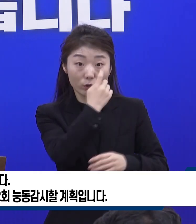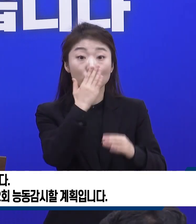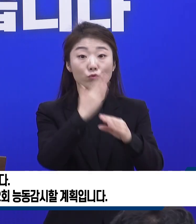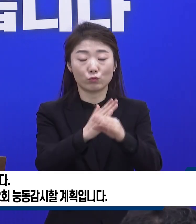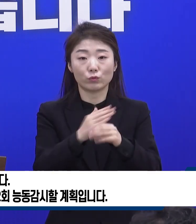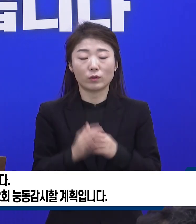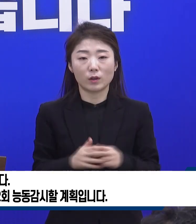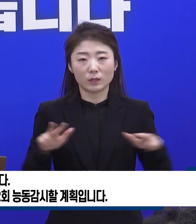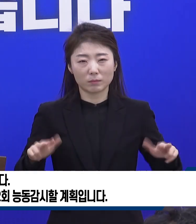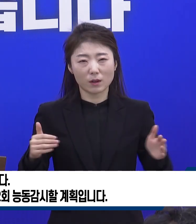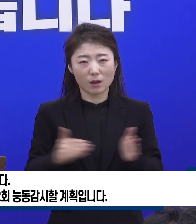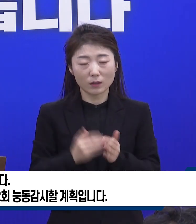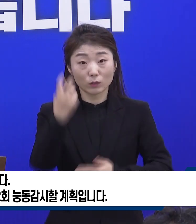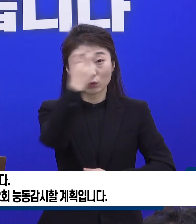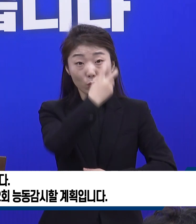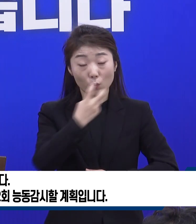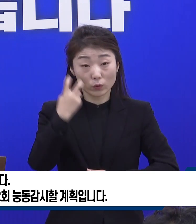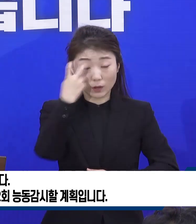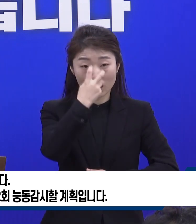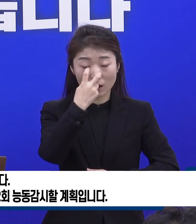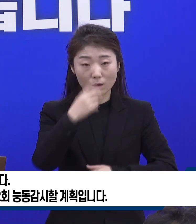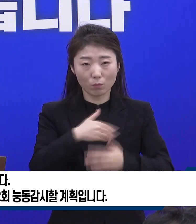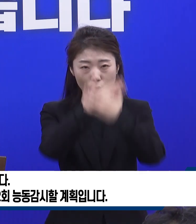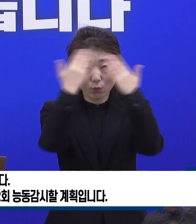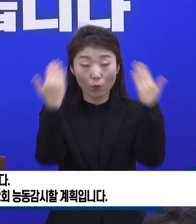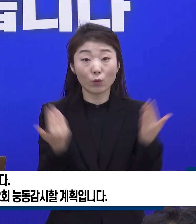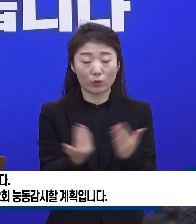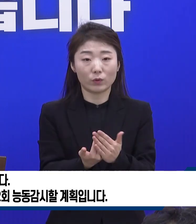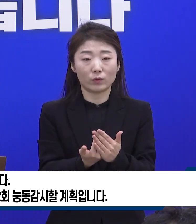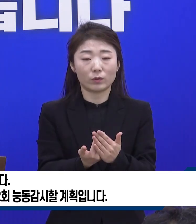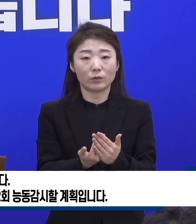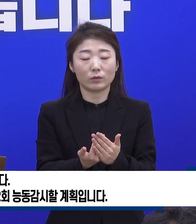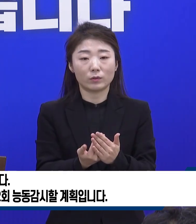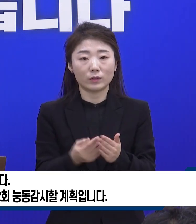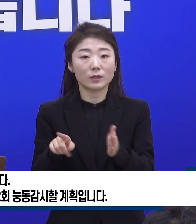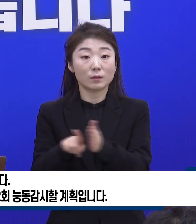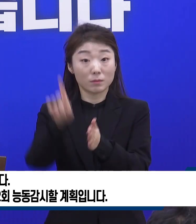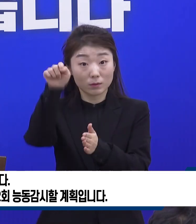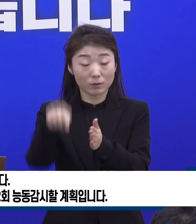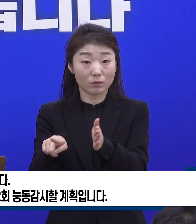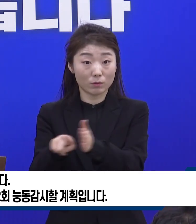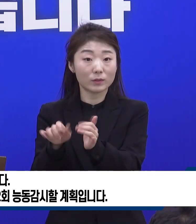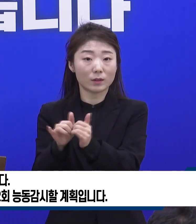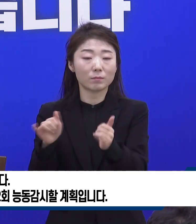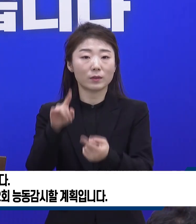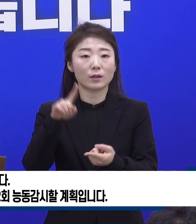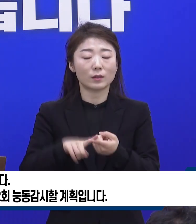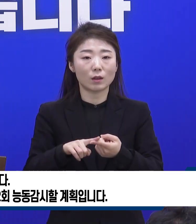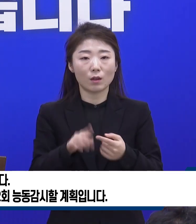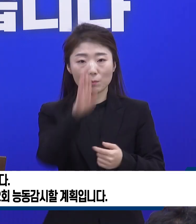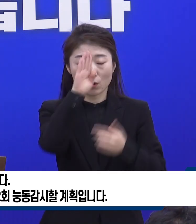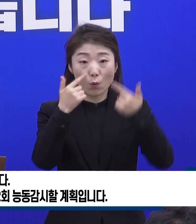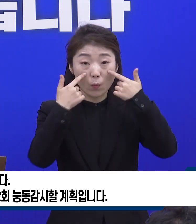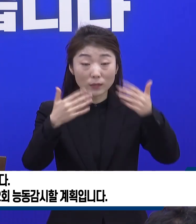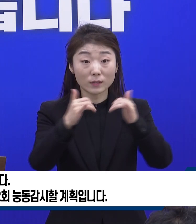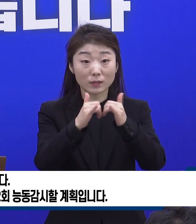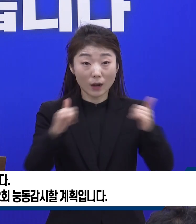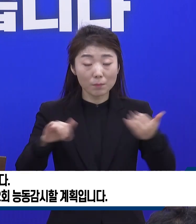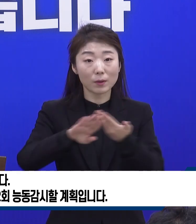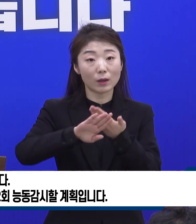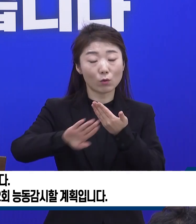지금까지 조사한 신천지 교인에 대해서는 확진자를 제외한 모든 교인과 교육생에